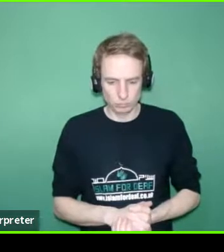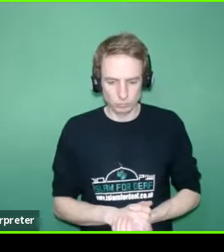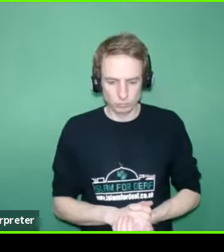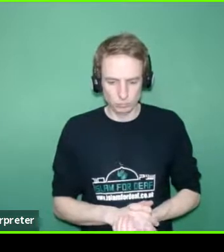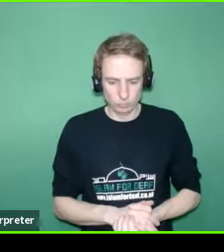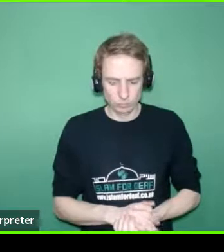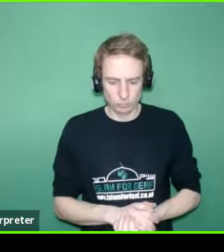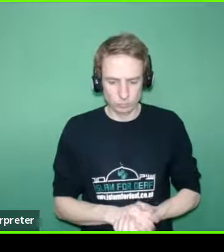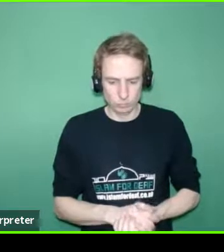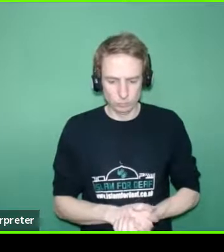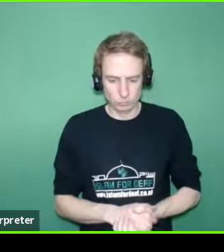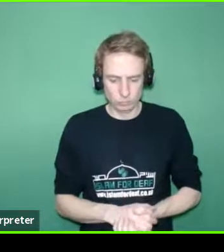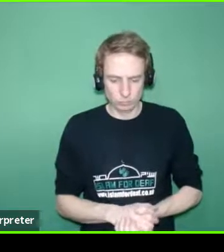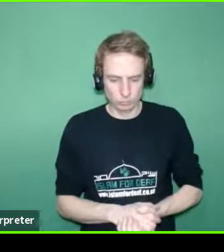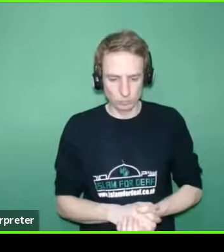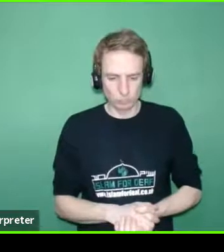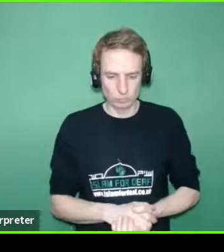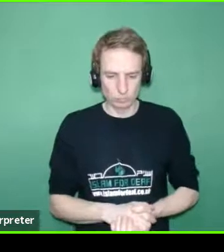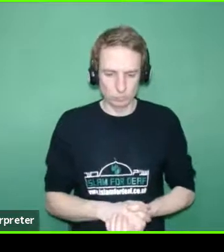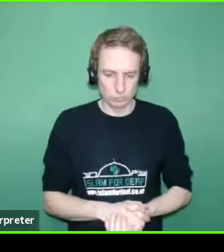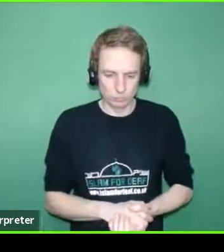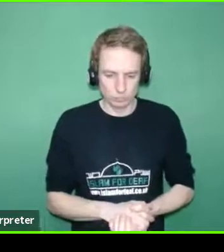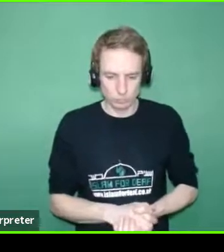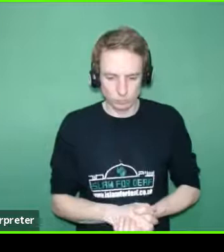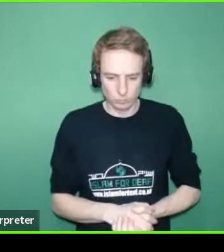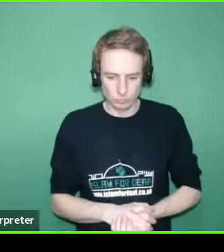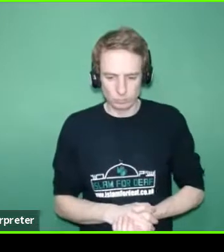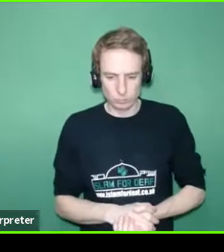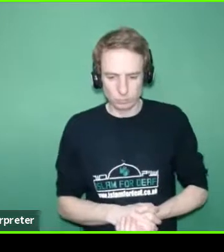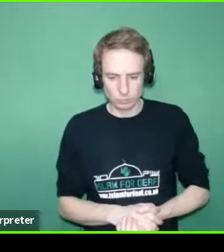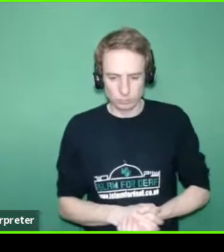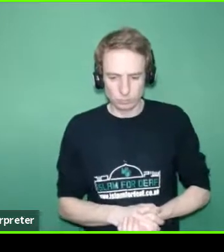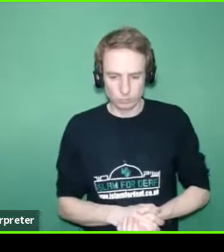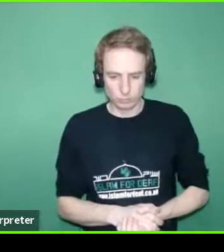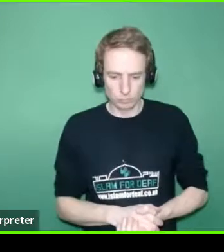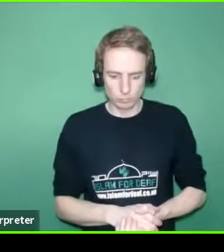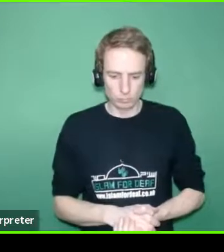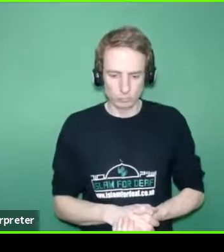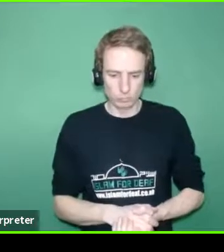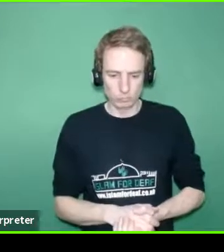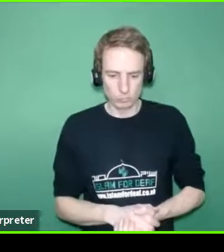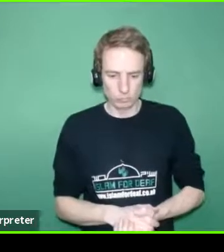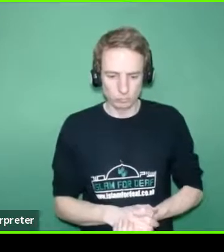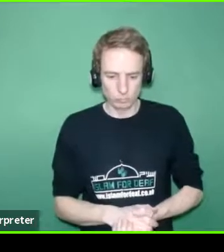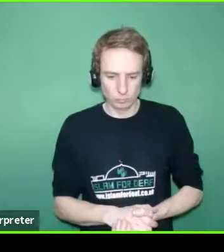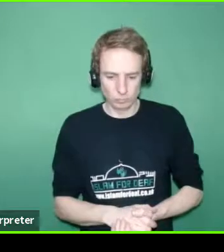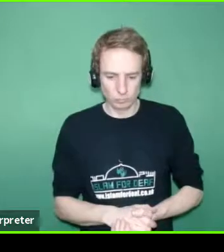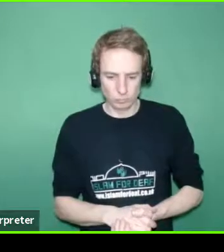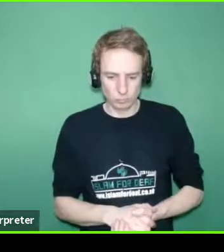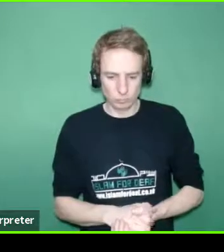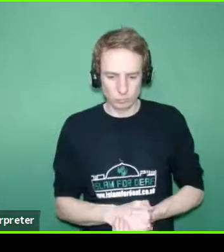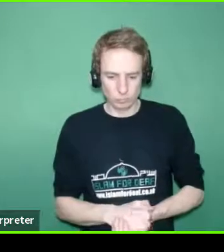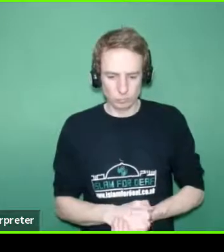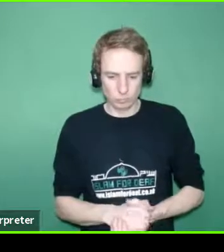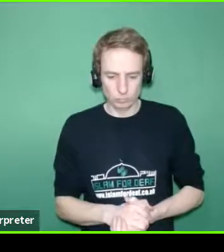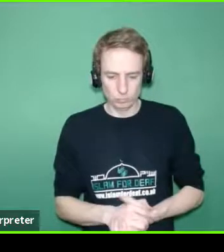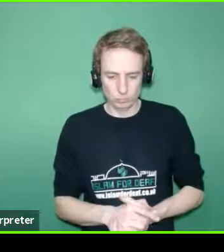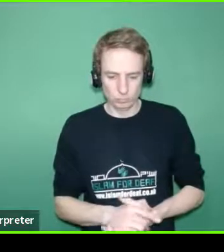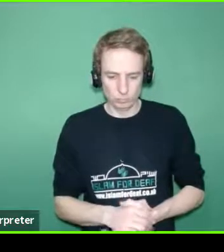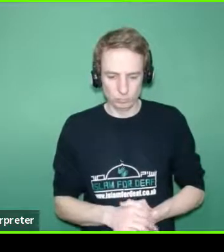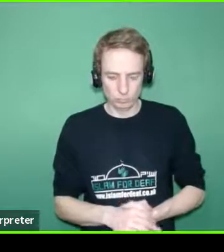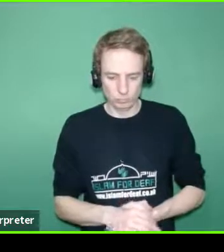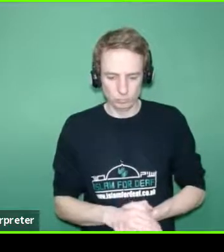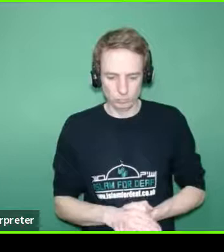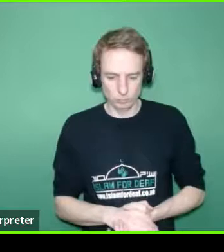كذلك. لذا ينبغي أن نركز على هذا، ثم في الأسبوع المقبل نواصل